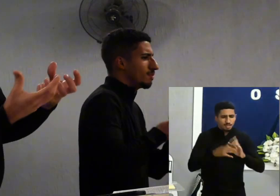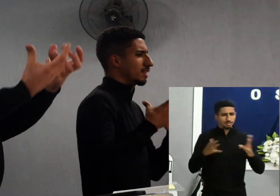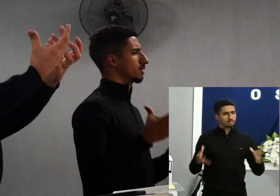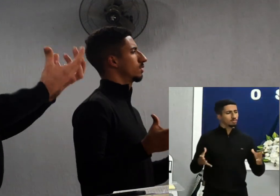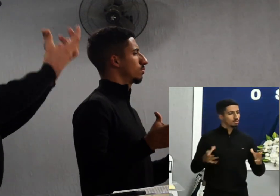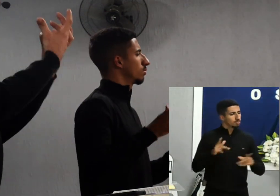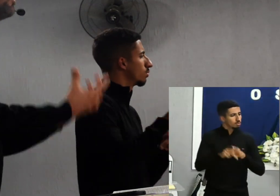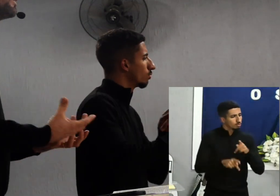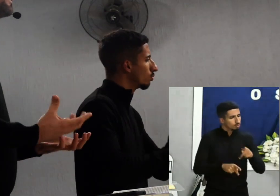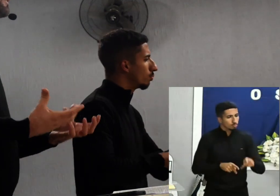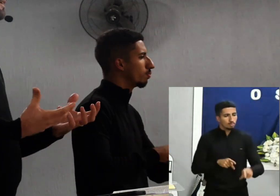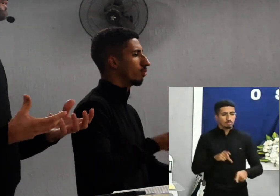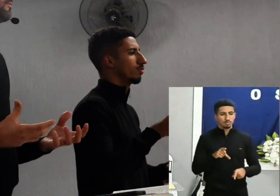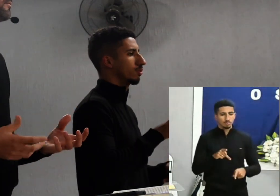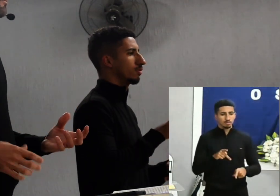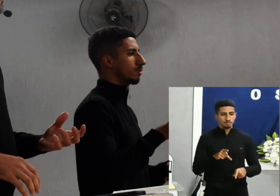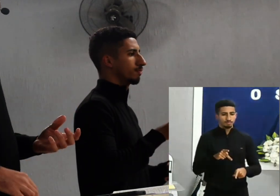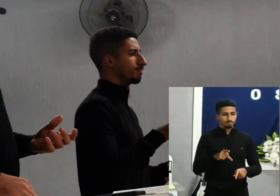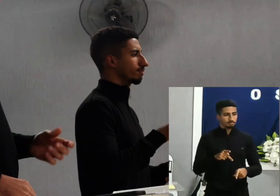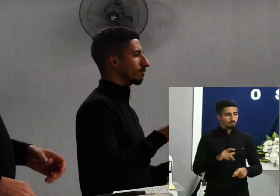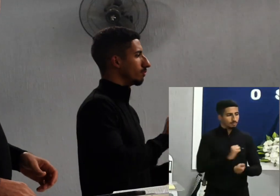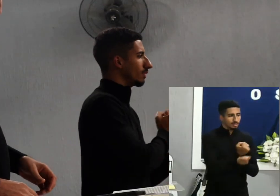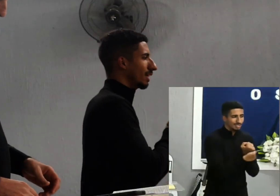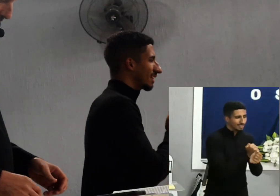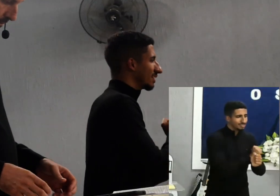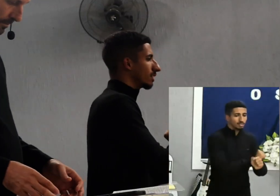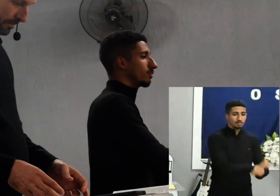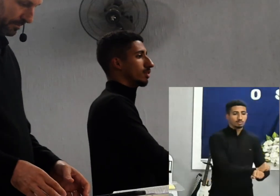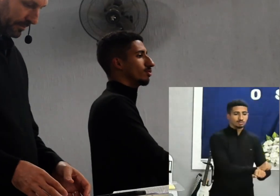Essa era a salvação que eles queriam.